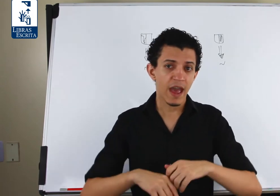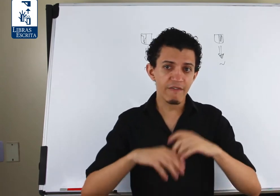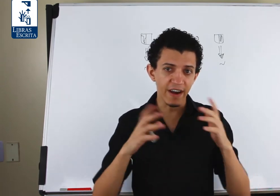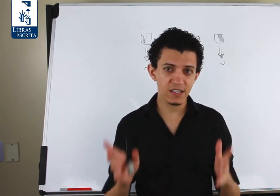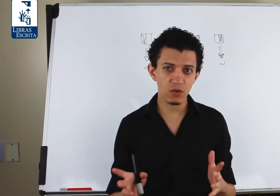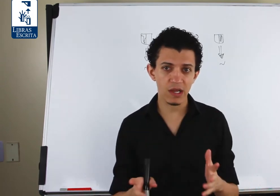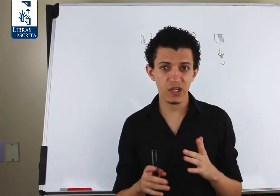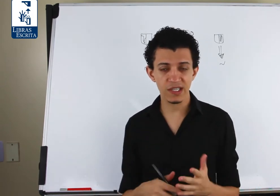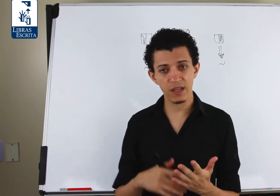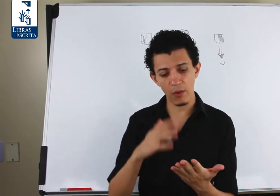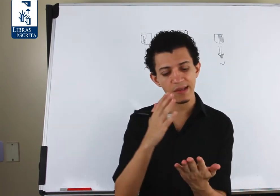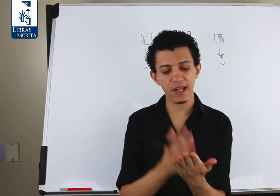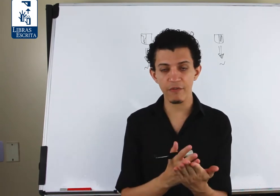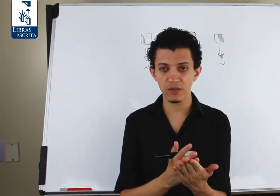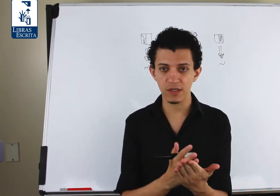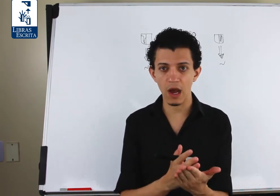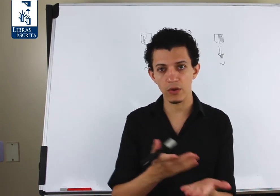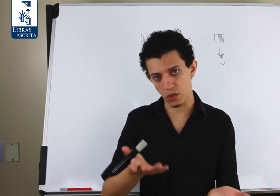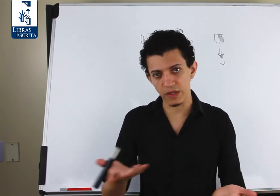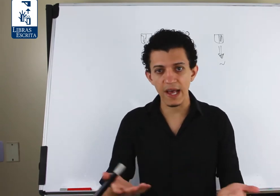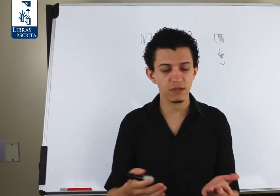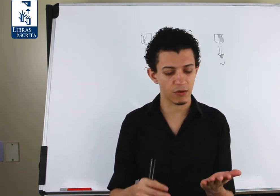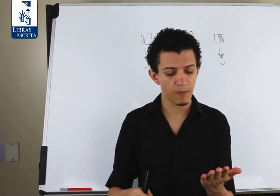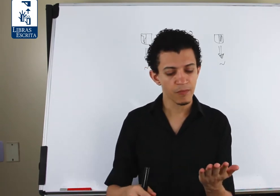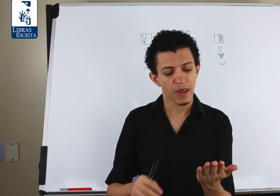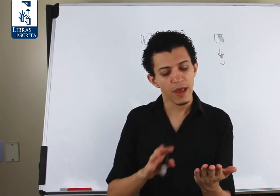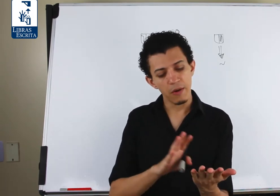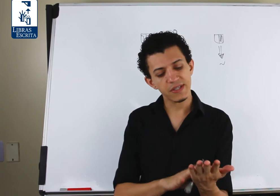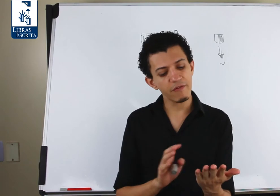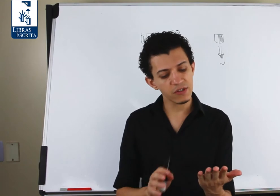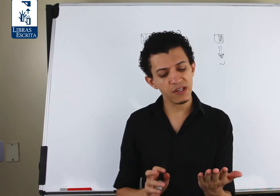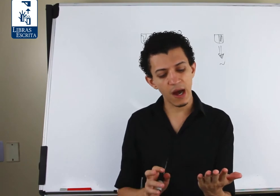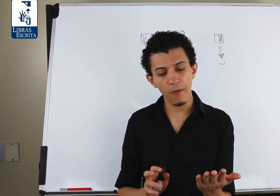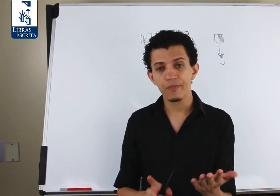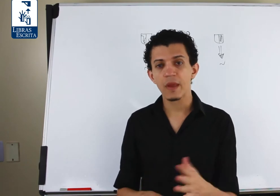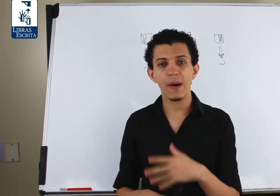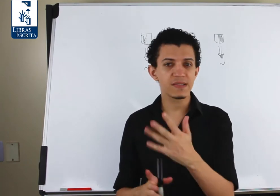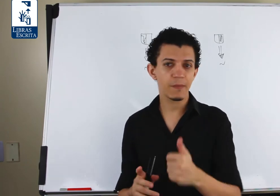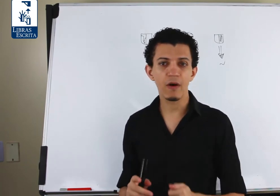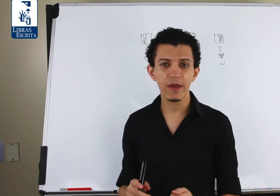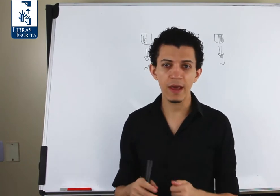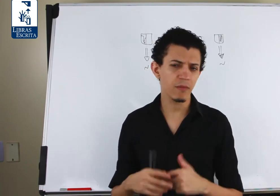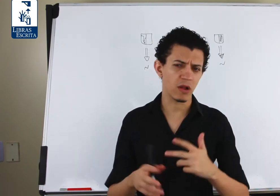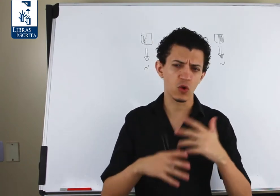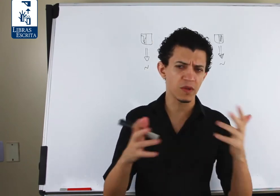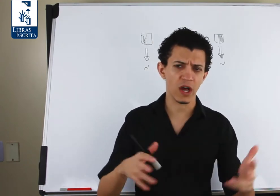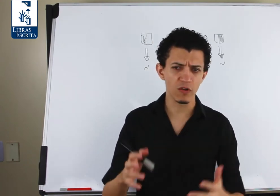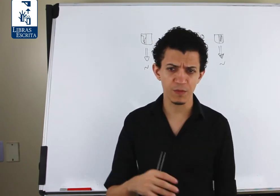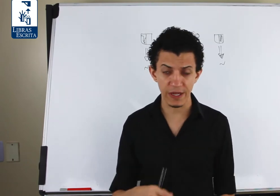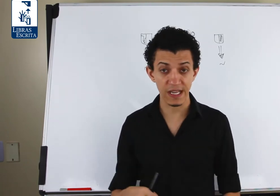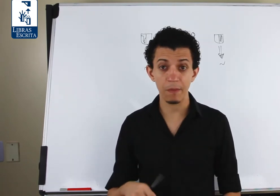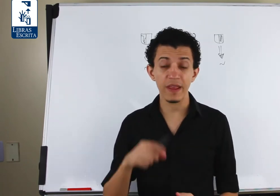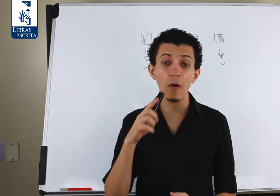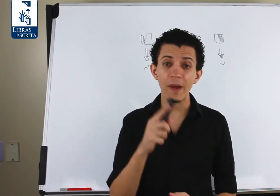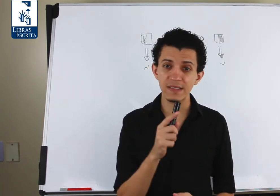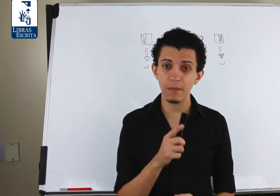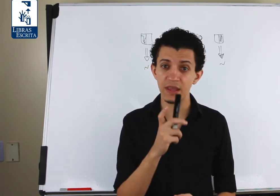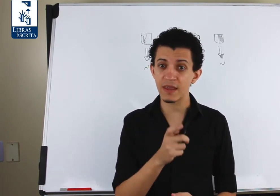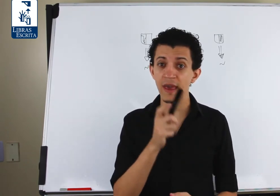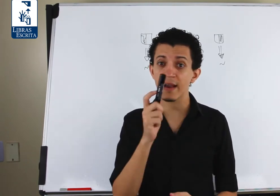Em várias situações em que eu escrevi um sinal, eu sou destro, eu escrevi um sinal, passei para alguém, uma turma de alunos, por exemplo, e eu percebi que quem é